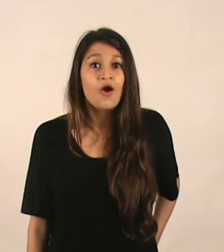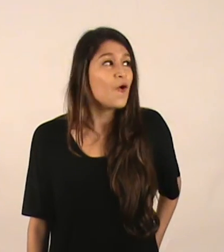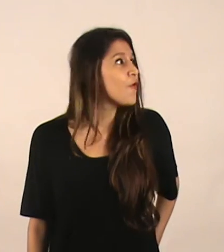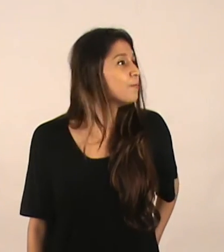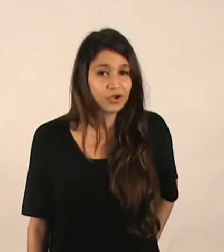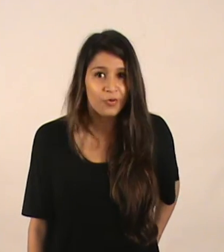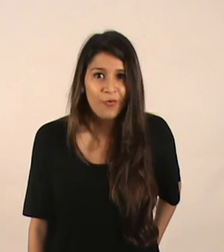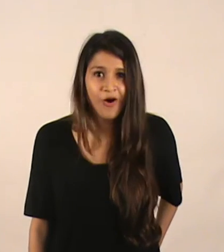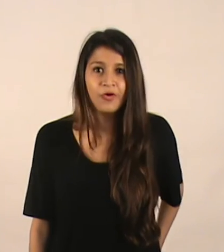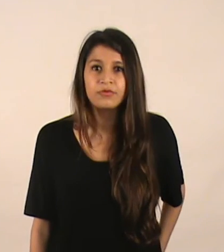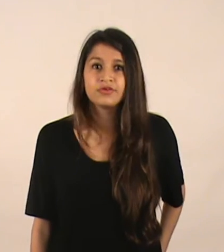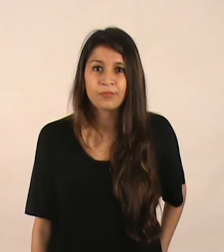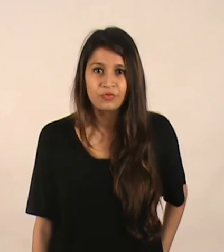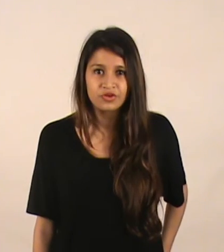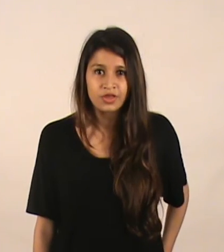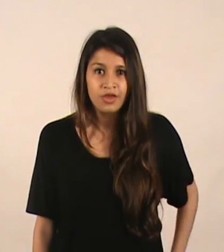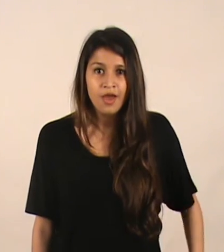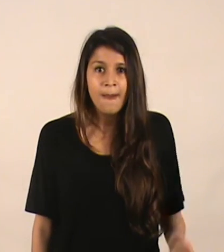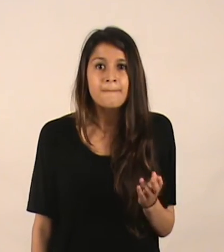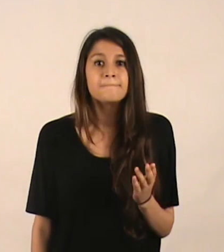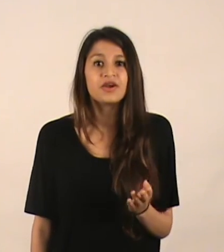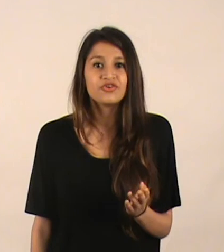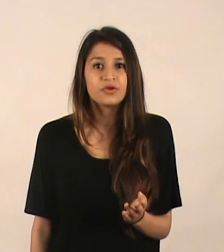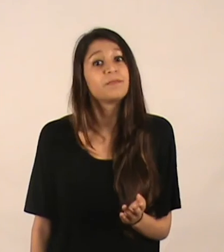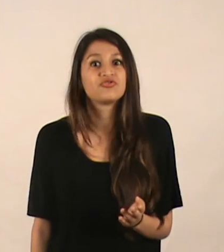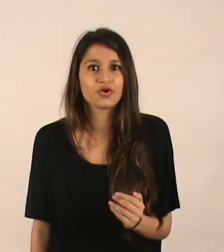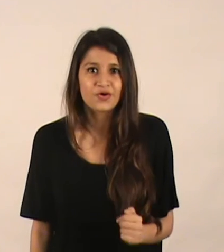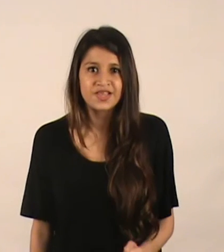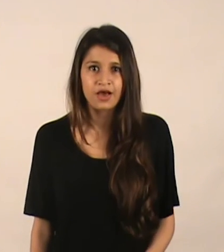बनन मिंठोबवा उद्मी जी जी नाजर रखना